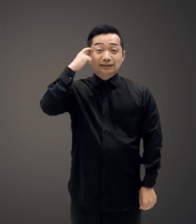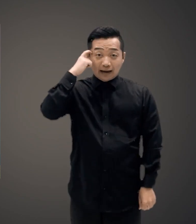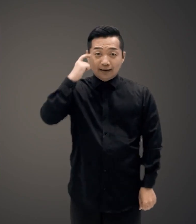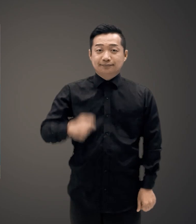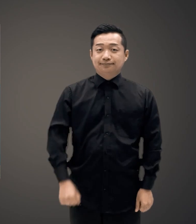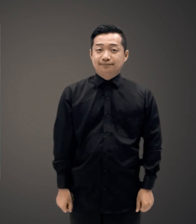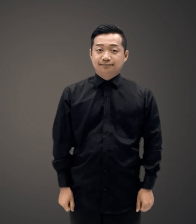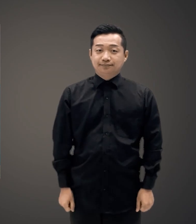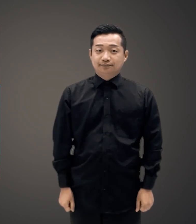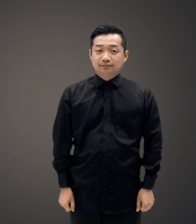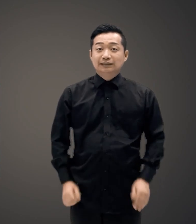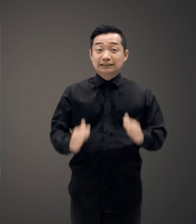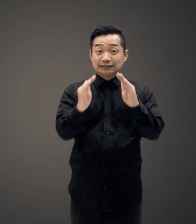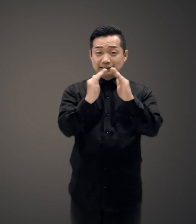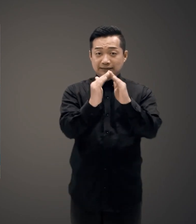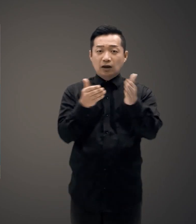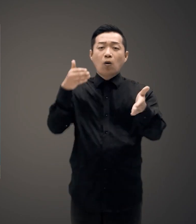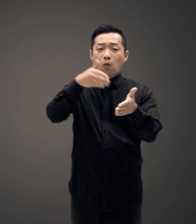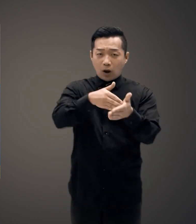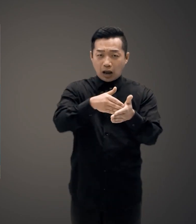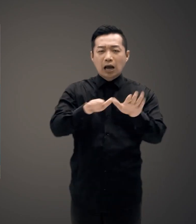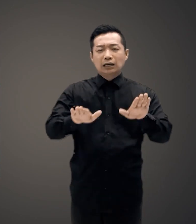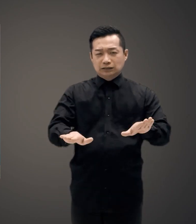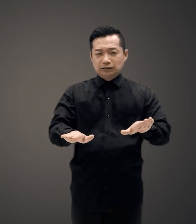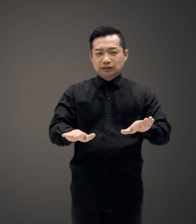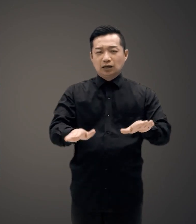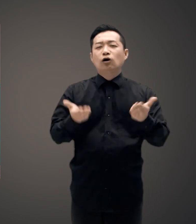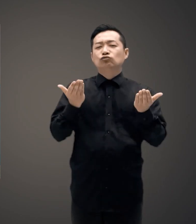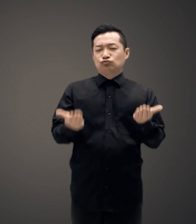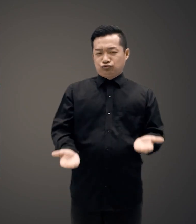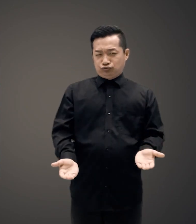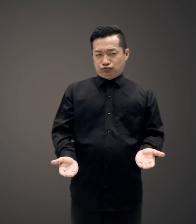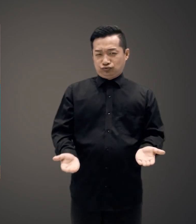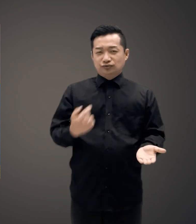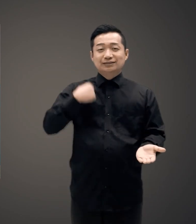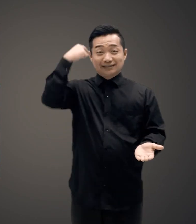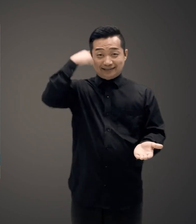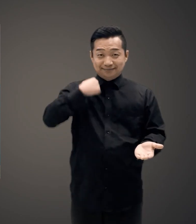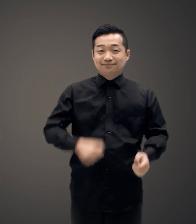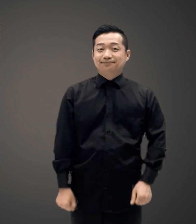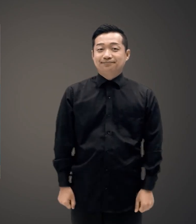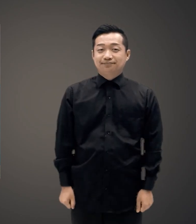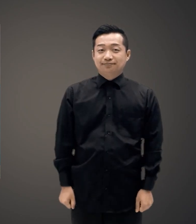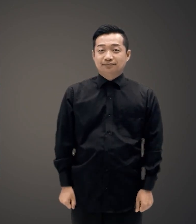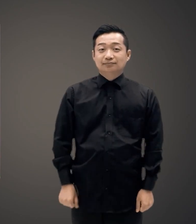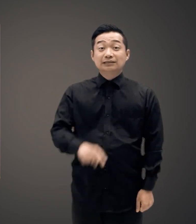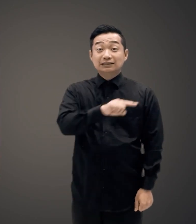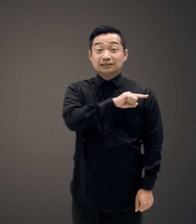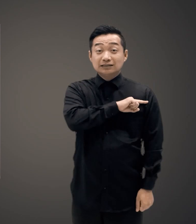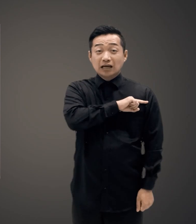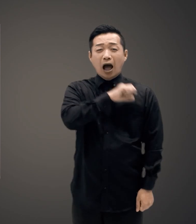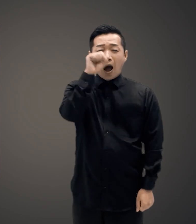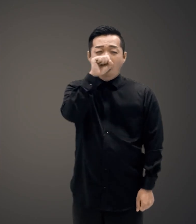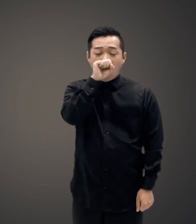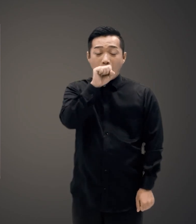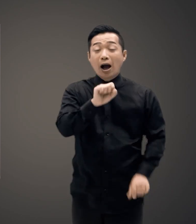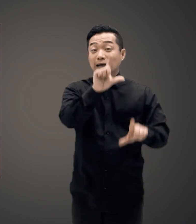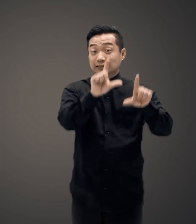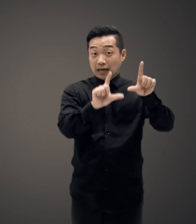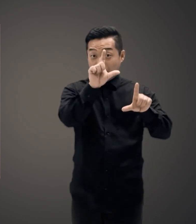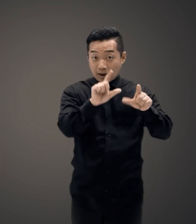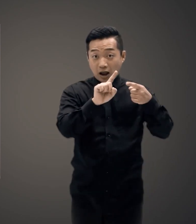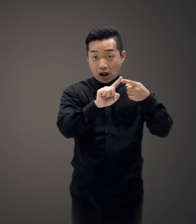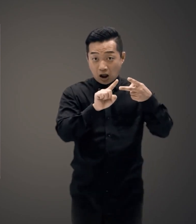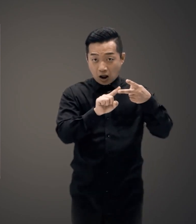생각이 들더라고요. 집에 왔다, 이제 좀 쉬자 이런 느낌. 가장 애착이